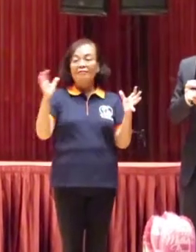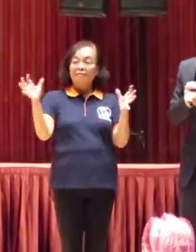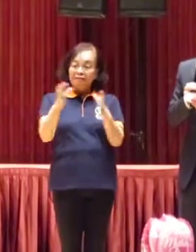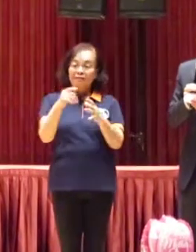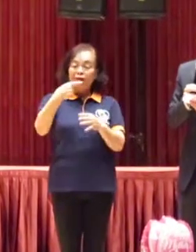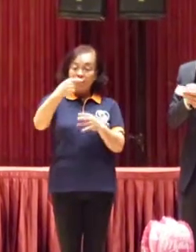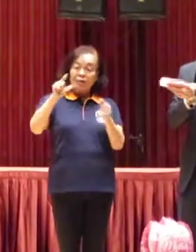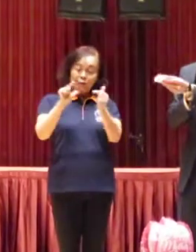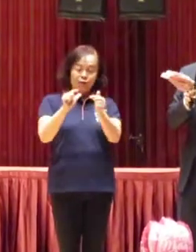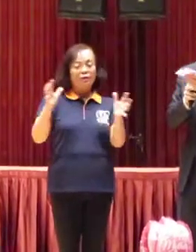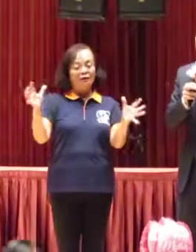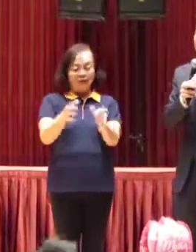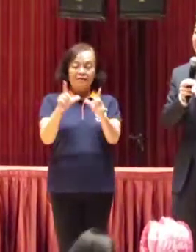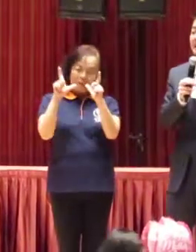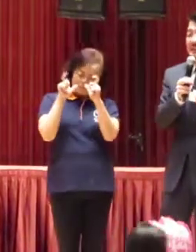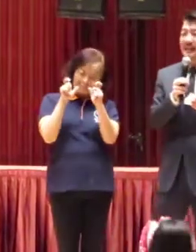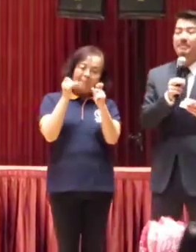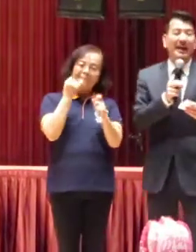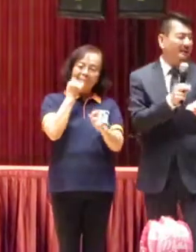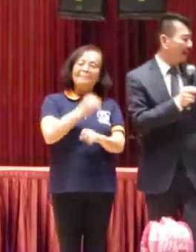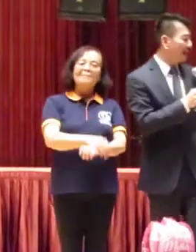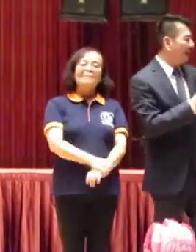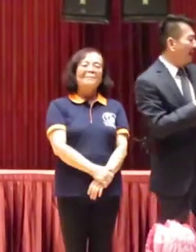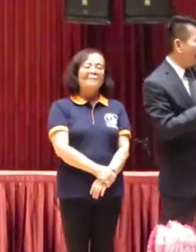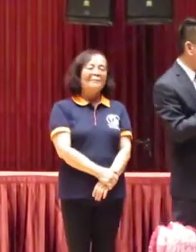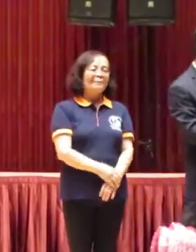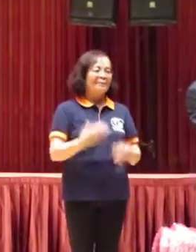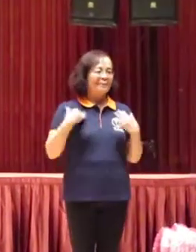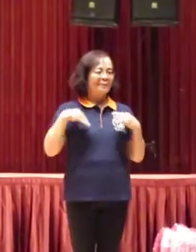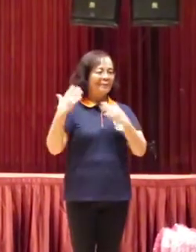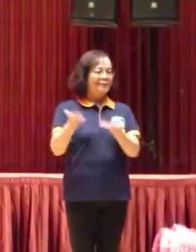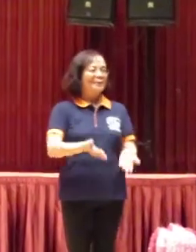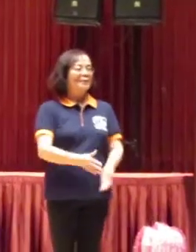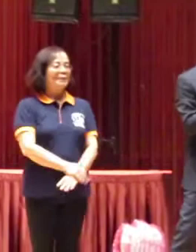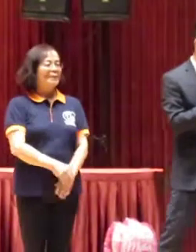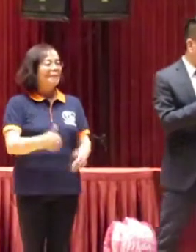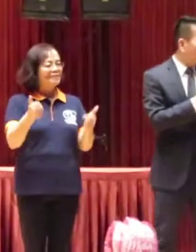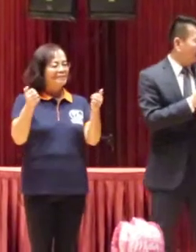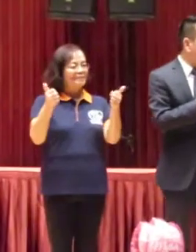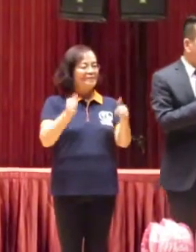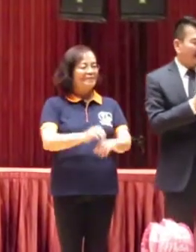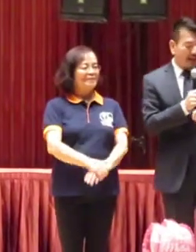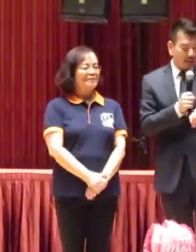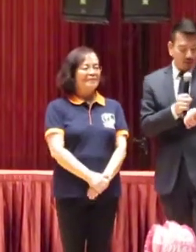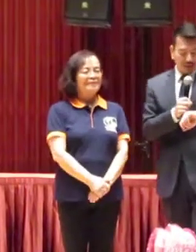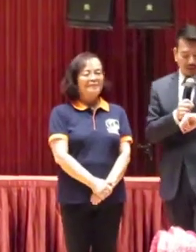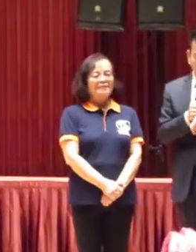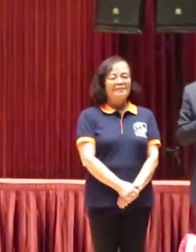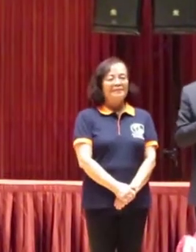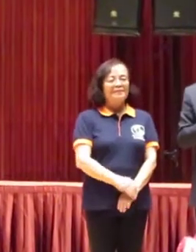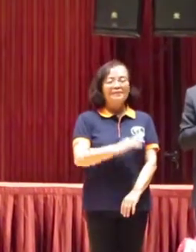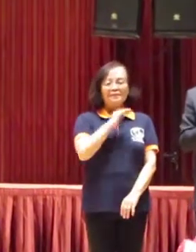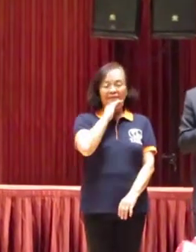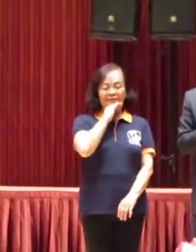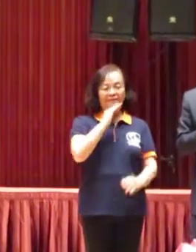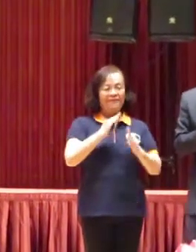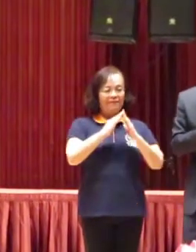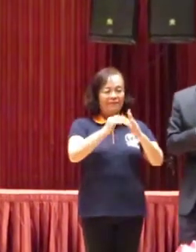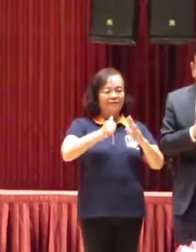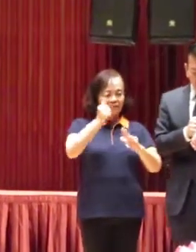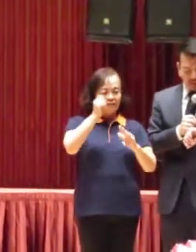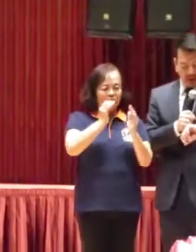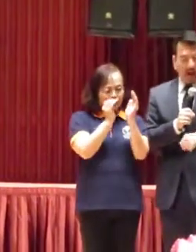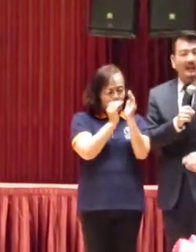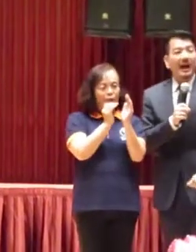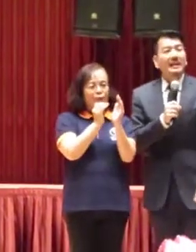起来拍照，好不好？跟同一区的妈妈们一起来拍照哈。好，谢谢。那么等一下呢，最重要是市长呢也会莅临